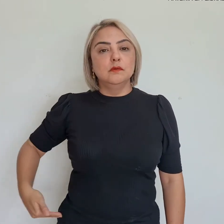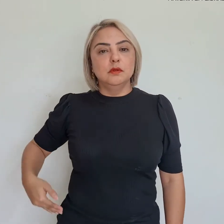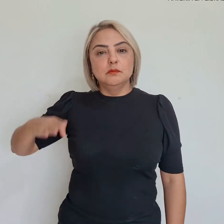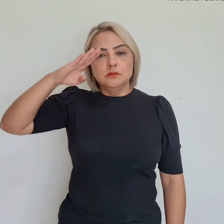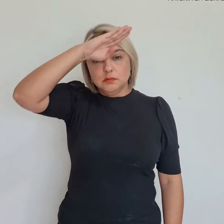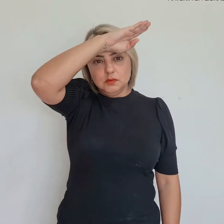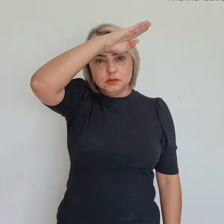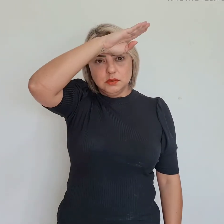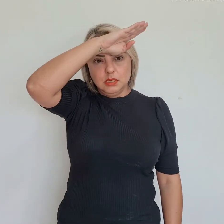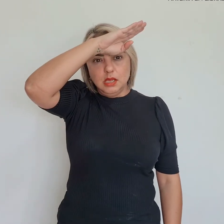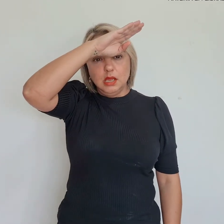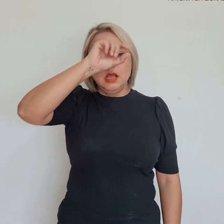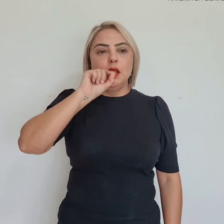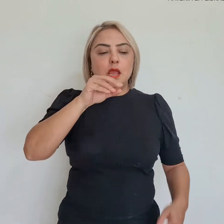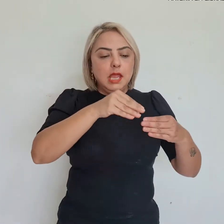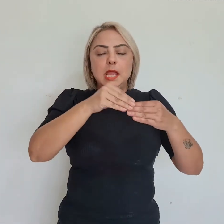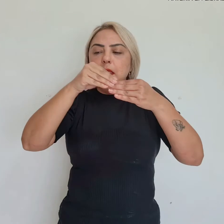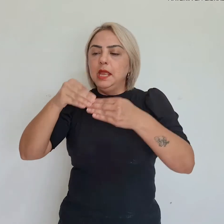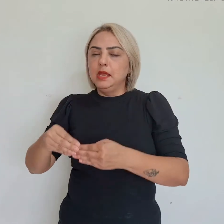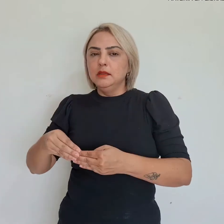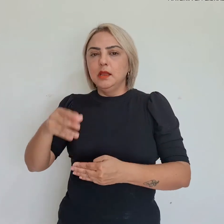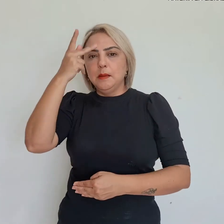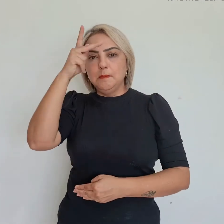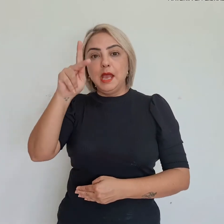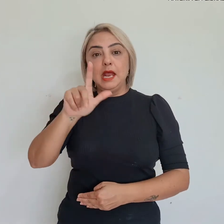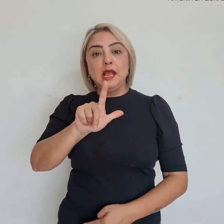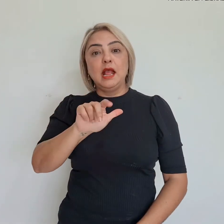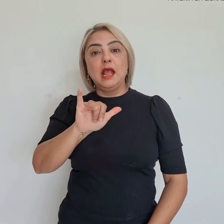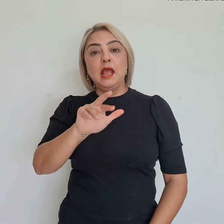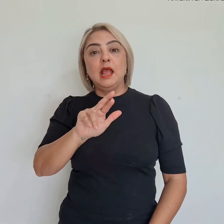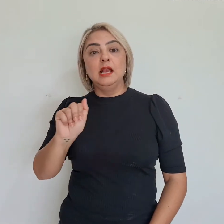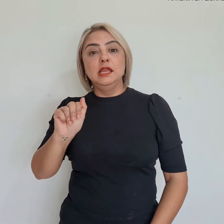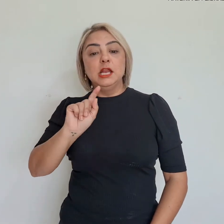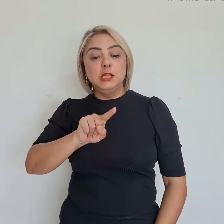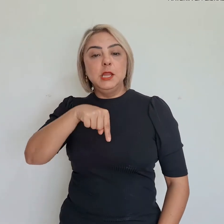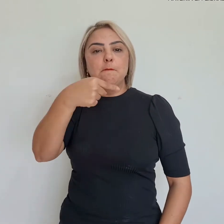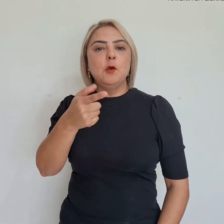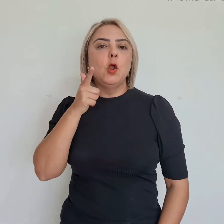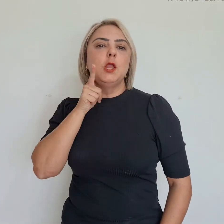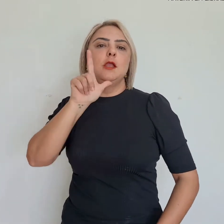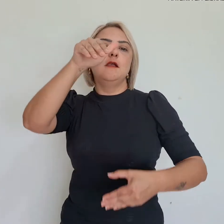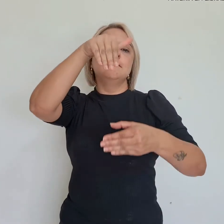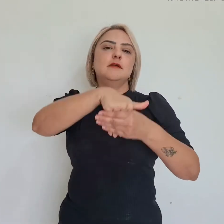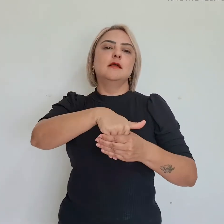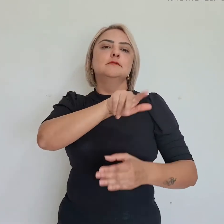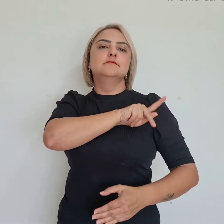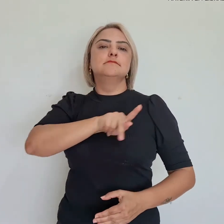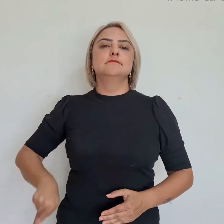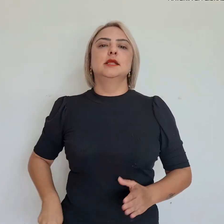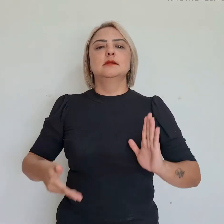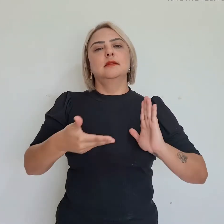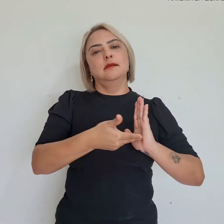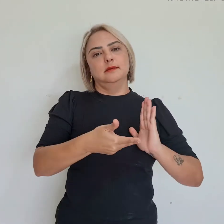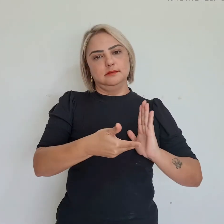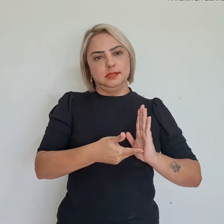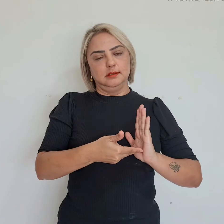Bolsonaro entregou ao Arthur Lira após ser eleito à presidência da Câmara. E,